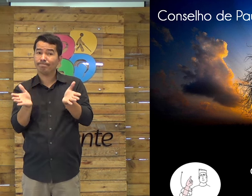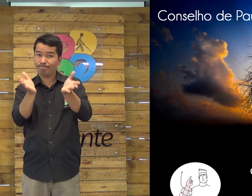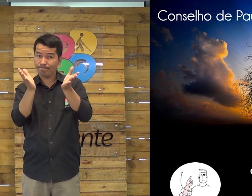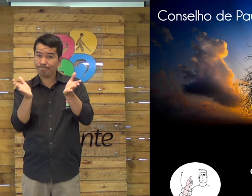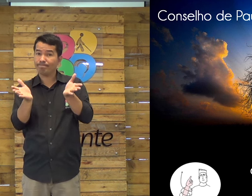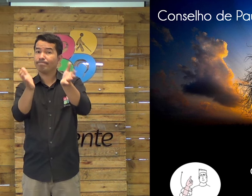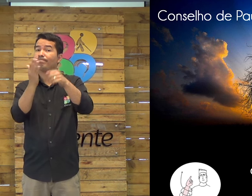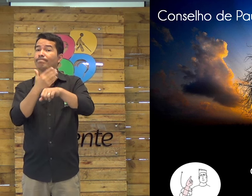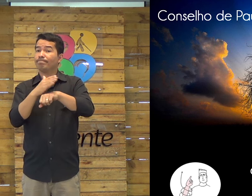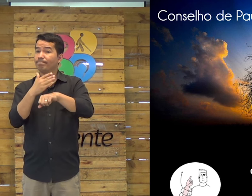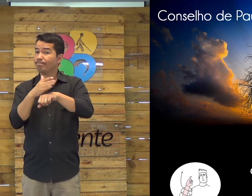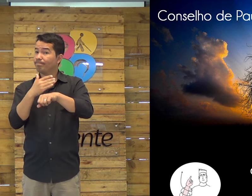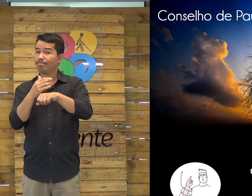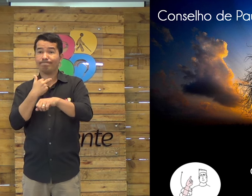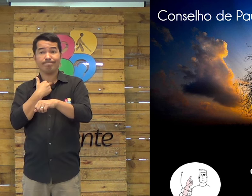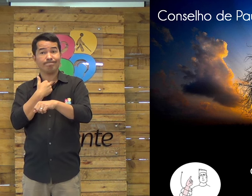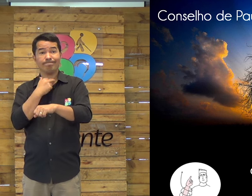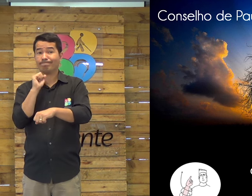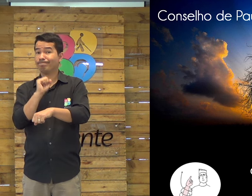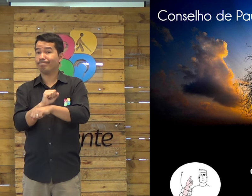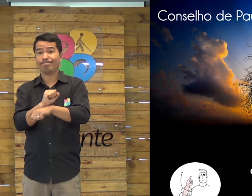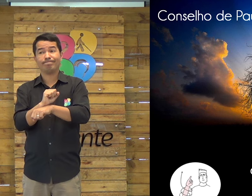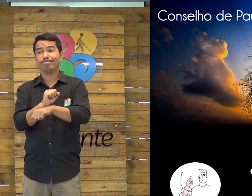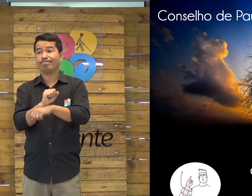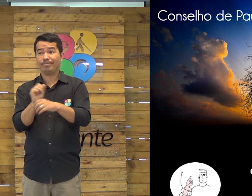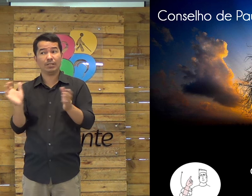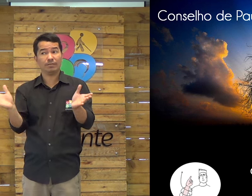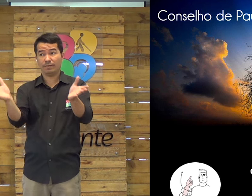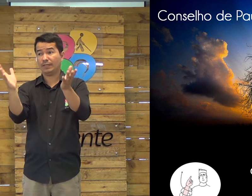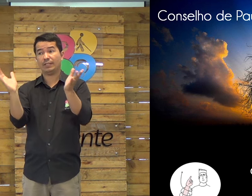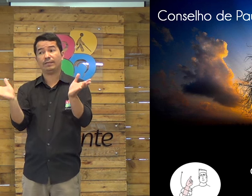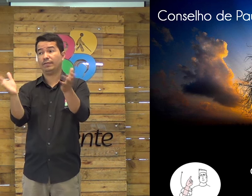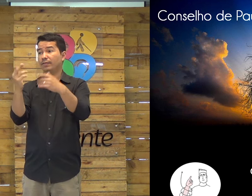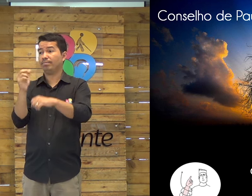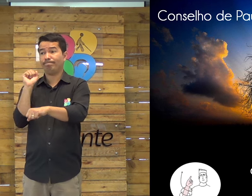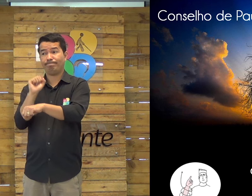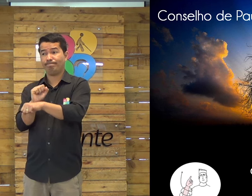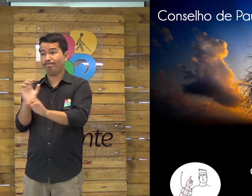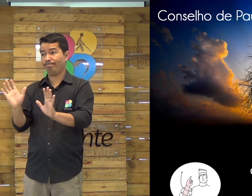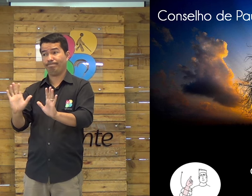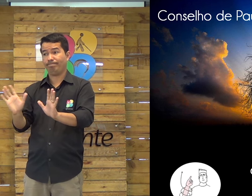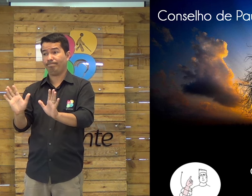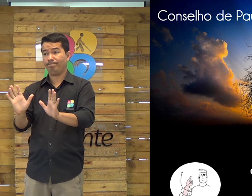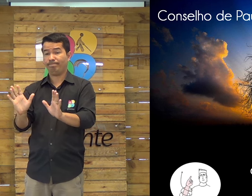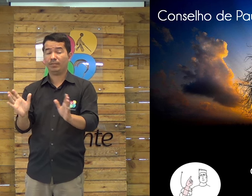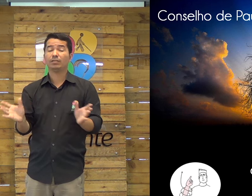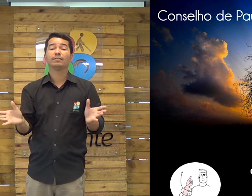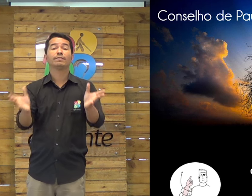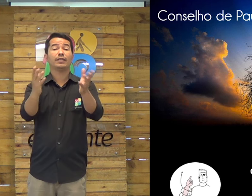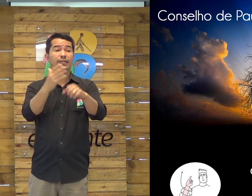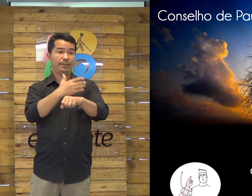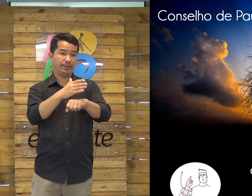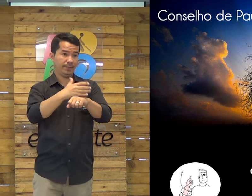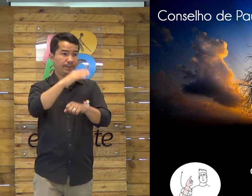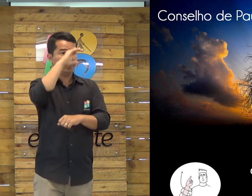Por favor, tá? Por favor, pratique, não fique parado. Vai.